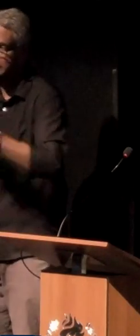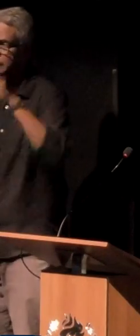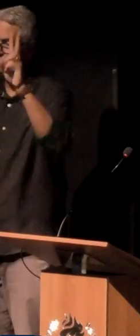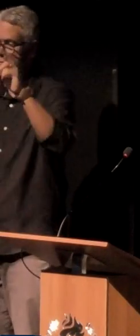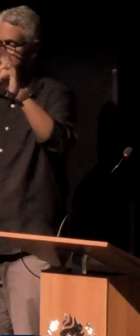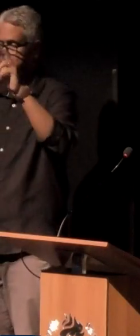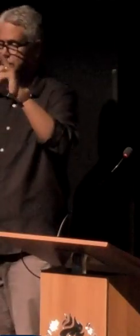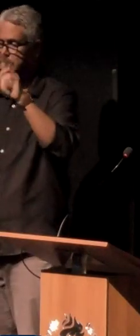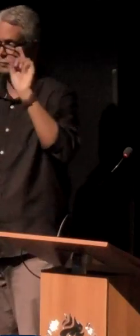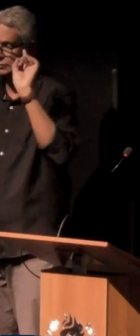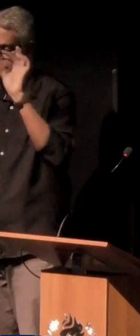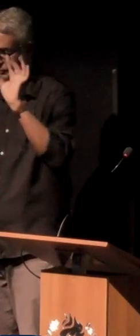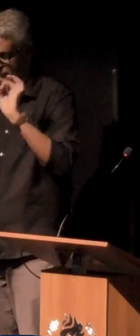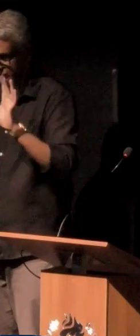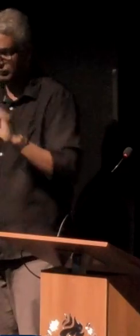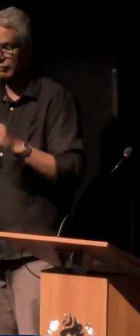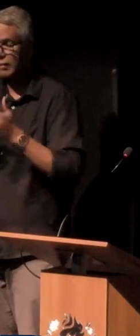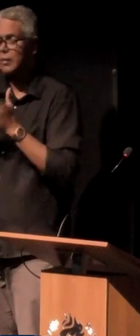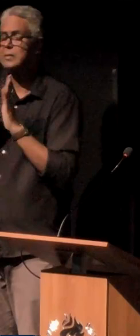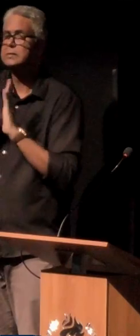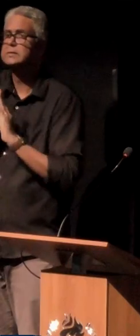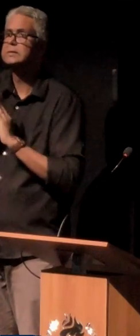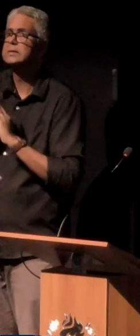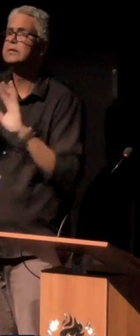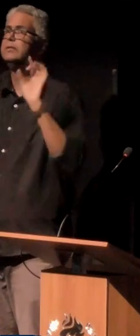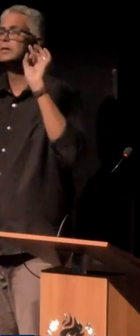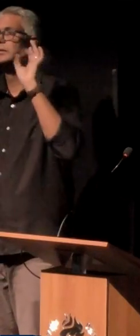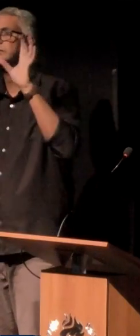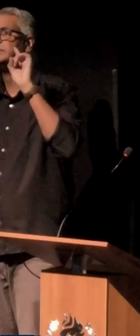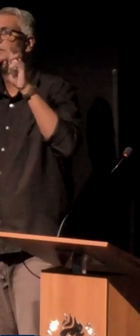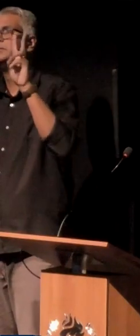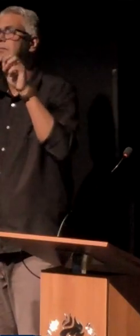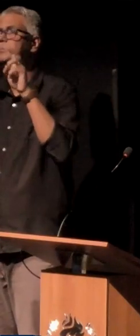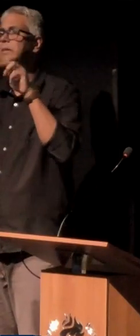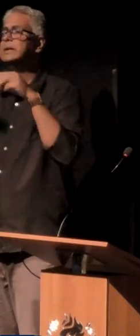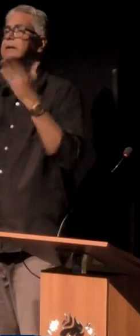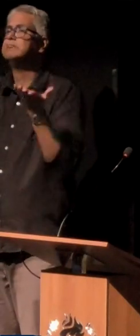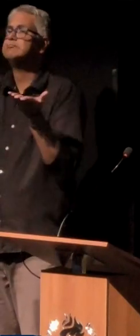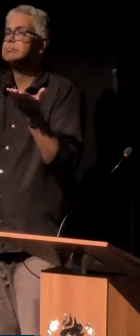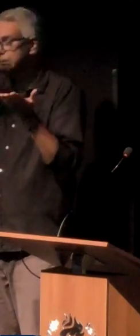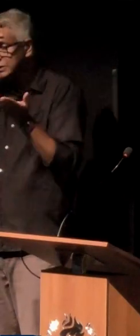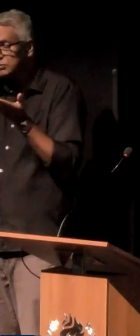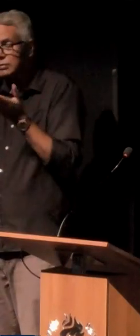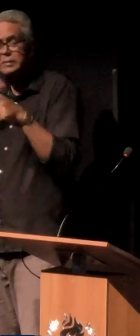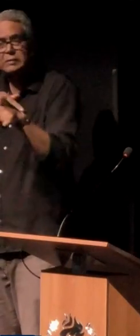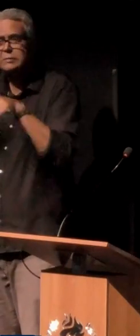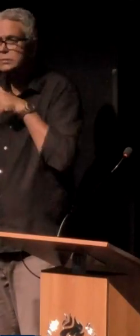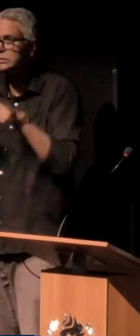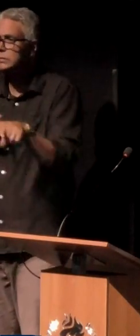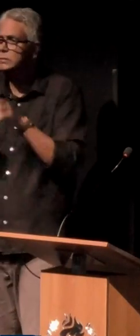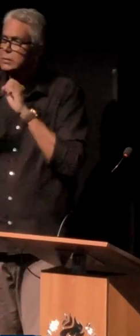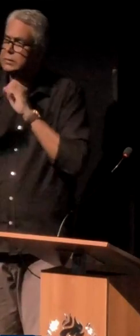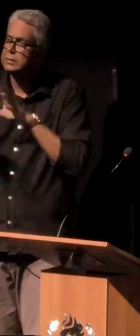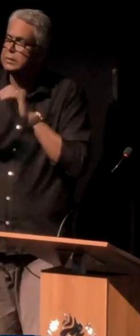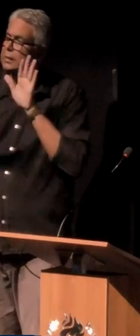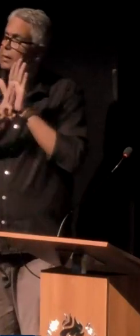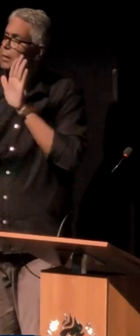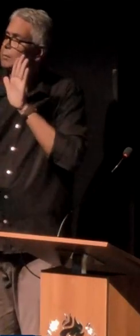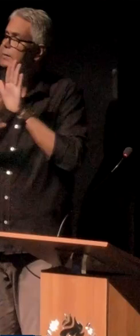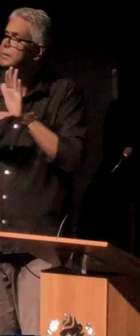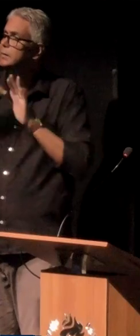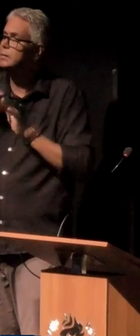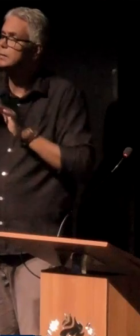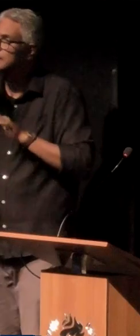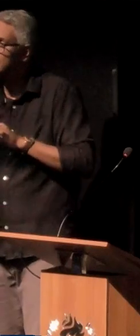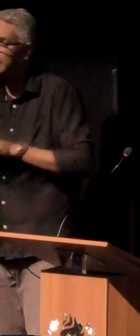transversais né o que que quer dizer o tema transversal para quem não é da educação né quem é que representante de pai de aluno né de